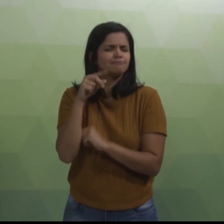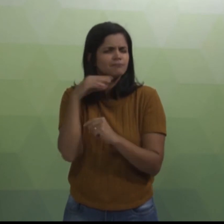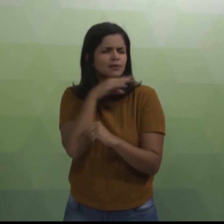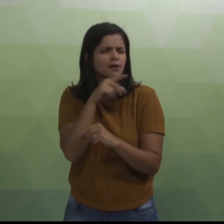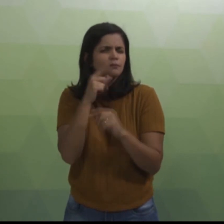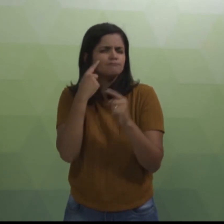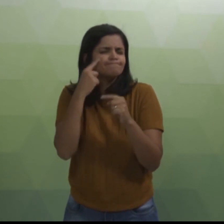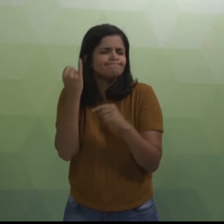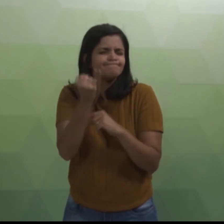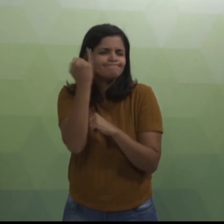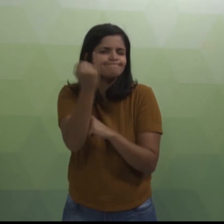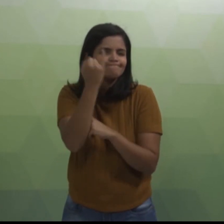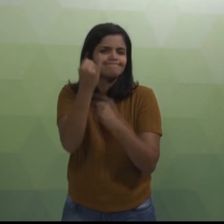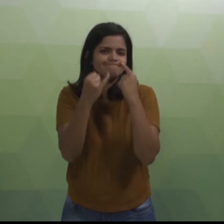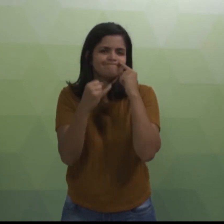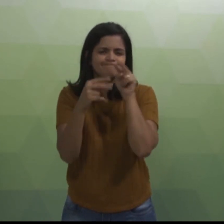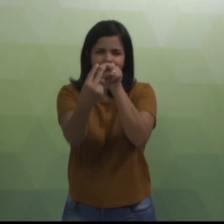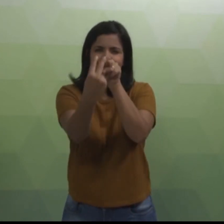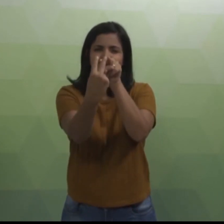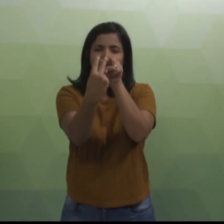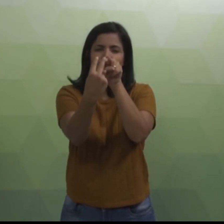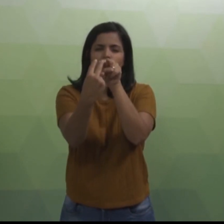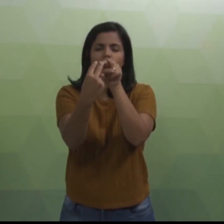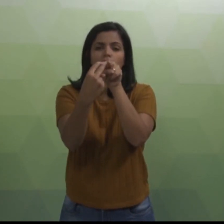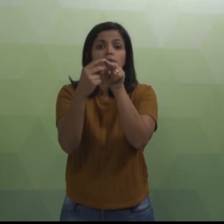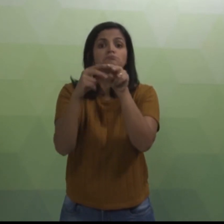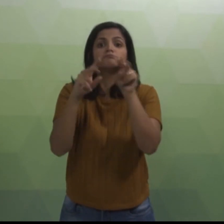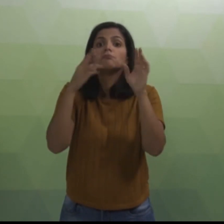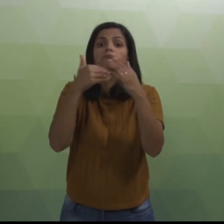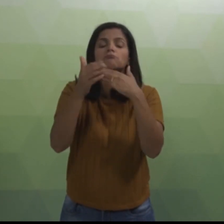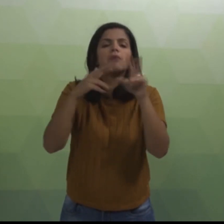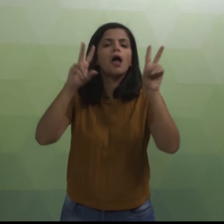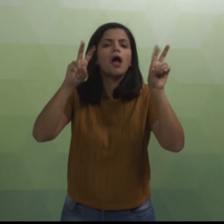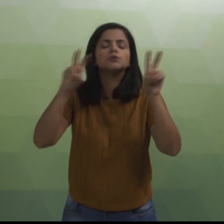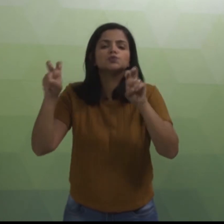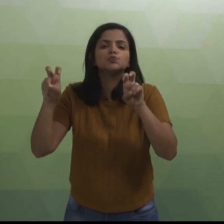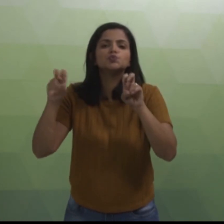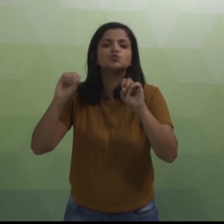pessoa do discurso. Isso é de extrema relevância, esse contato visual.